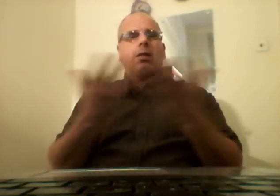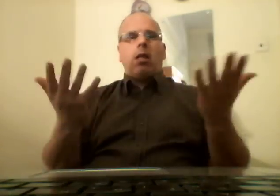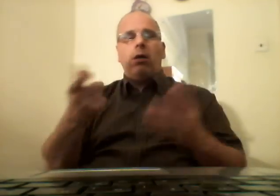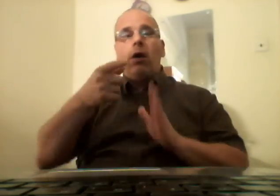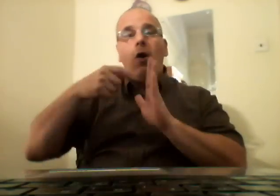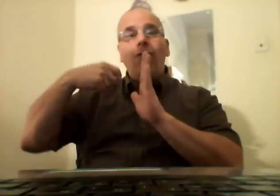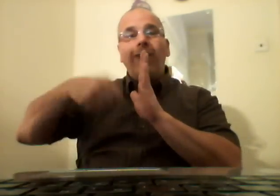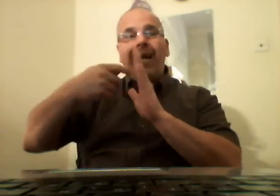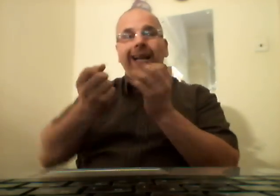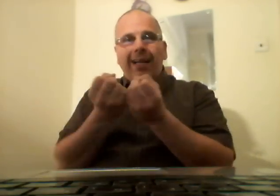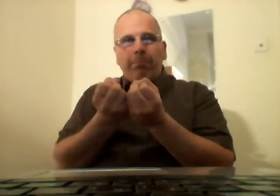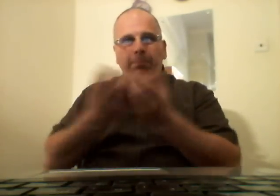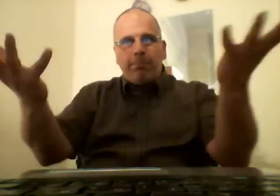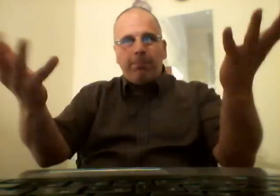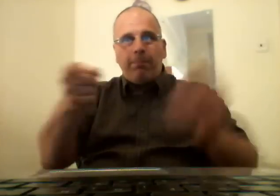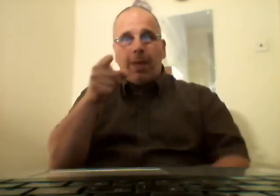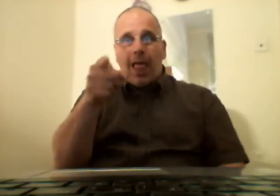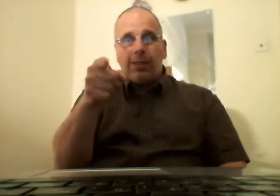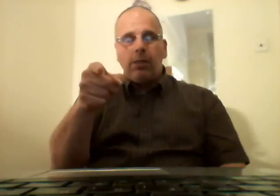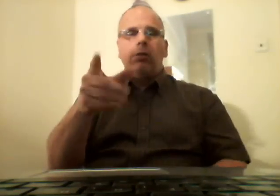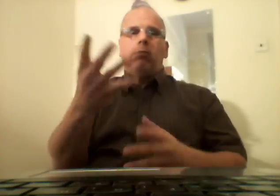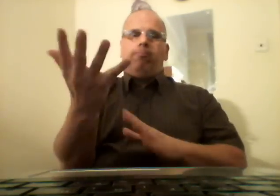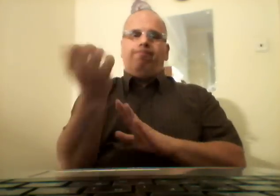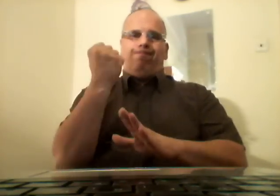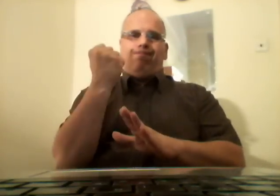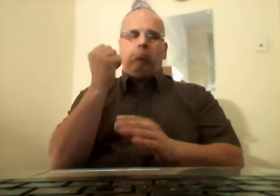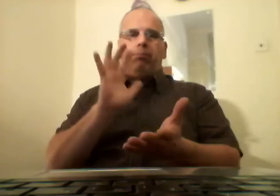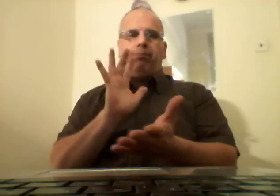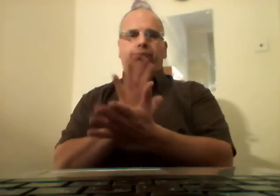és talán a food of care, és Megvan az a cél.